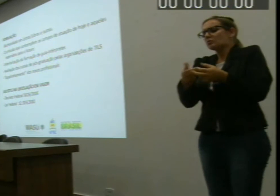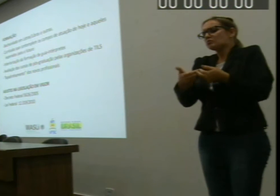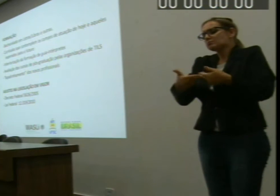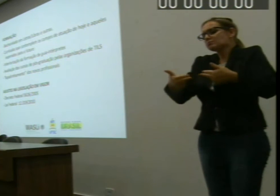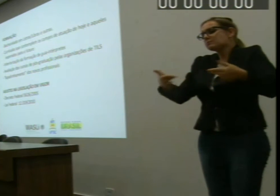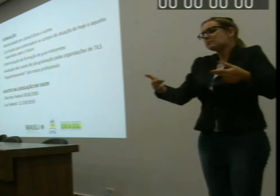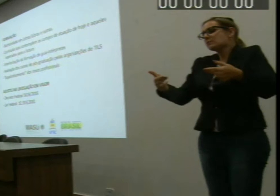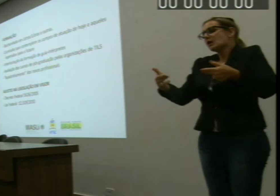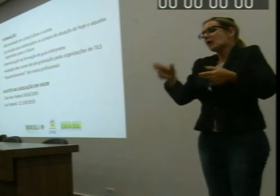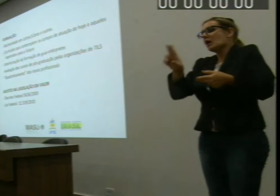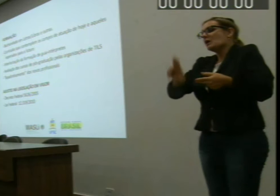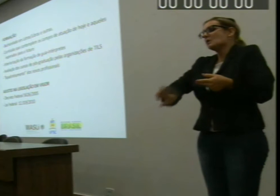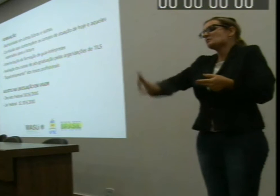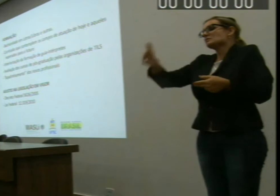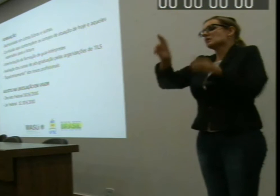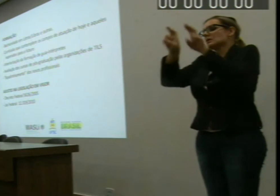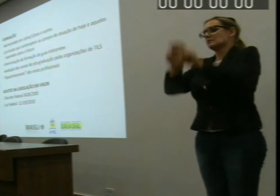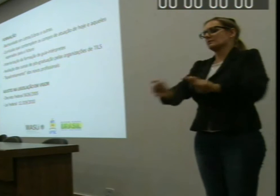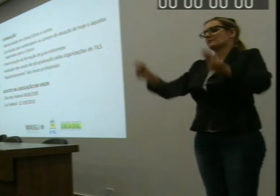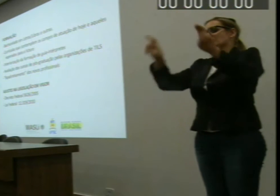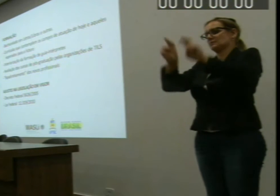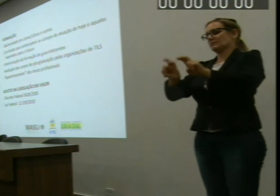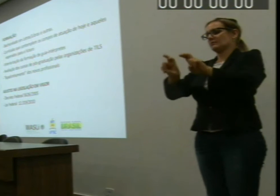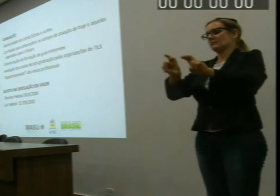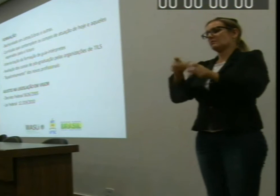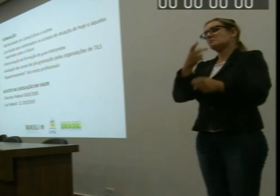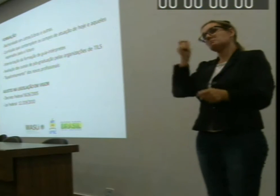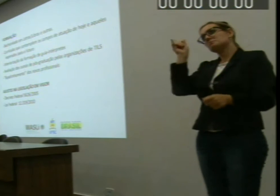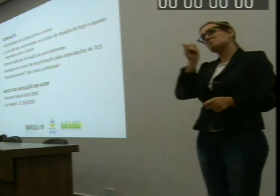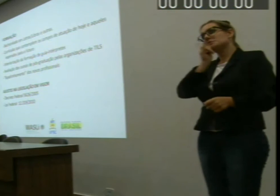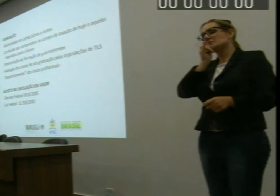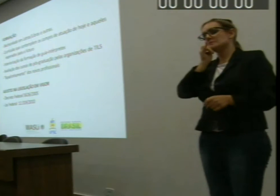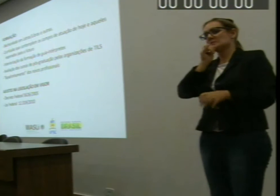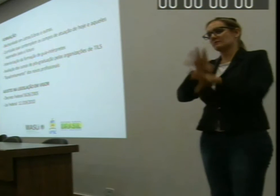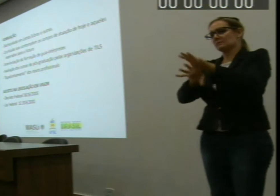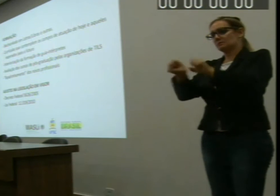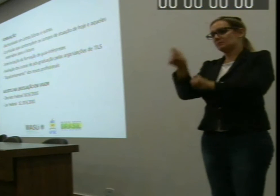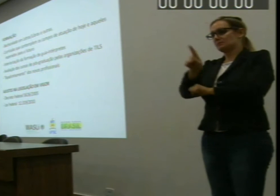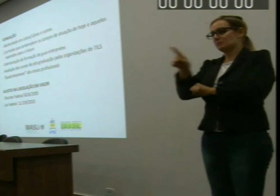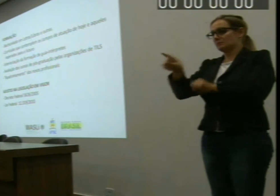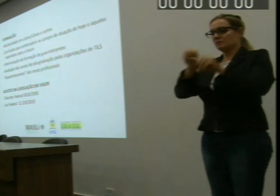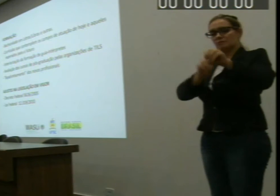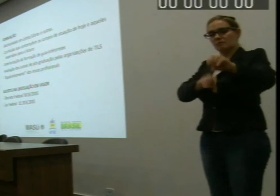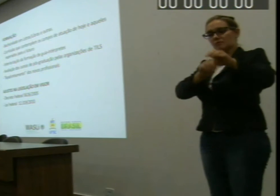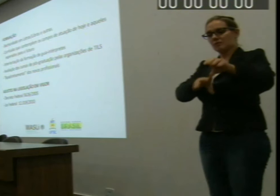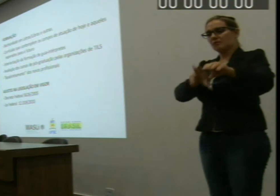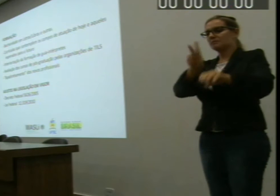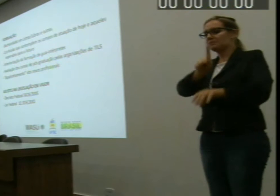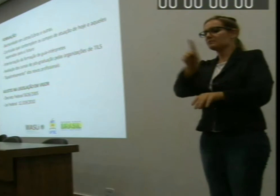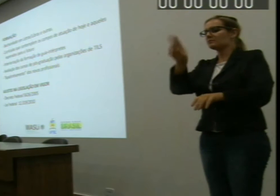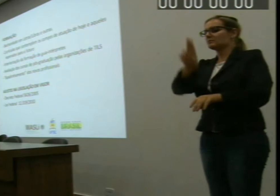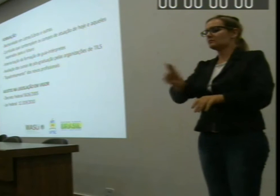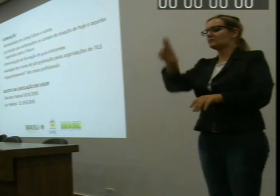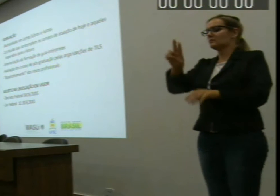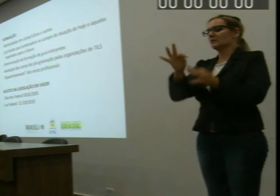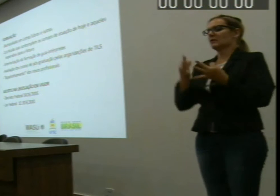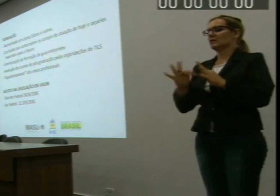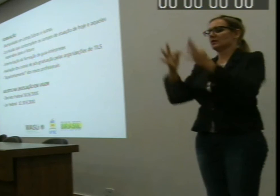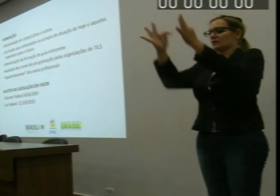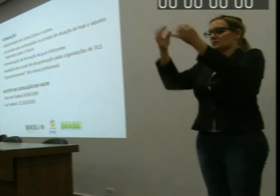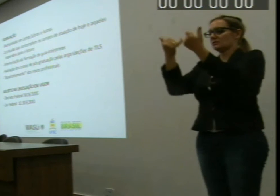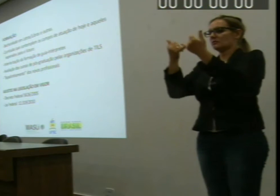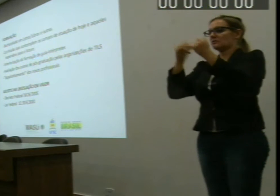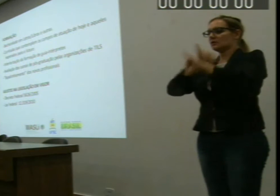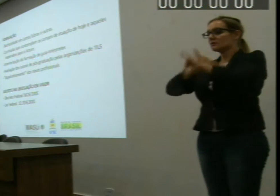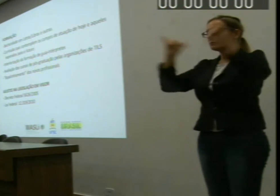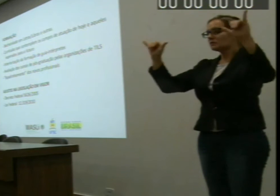a usar em usar computador digamos na formação de um professor a gente vai usar ensinar um professor na aula de tecnologias da informação